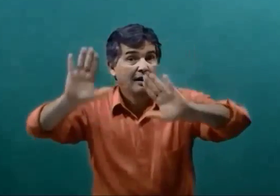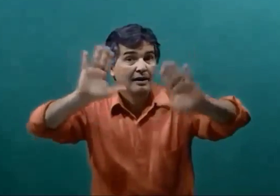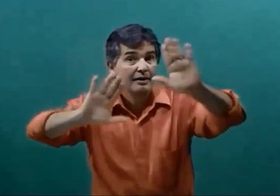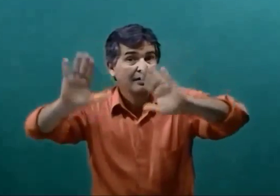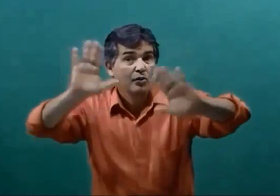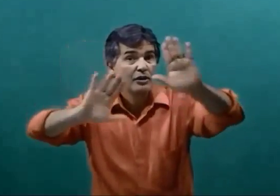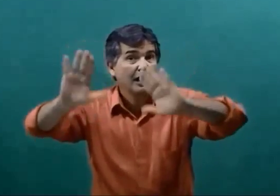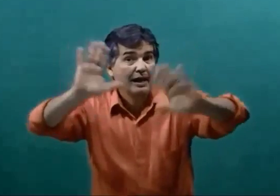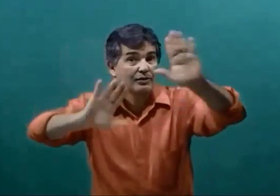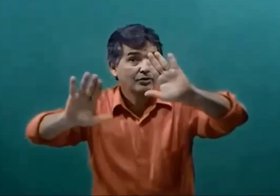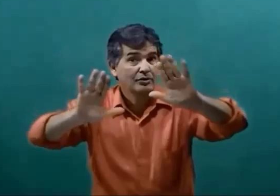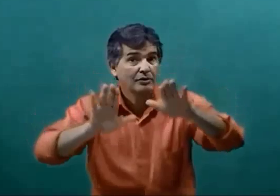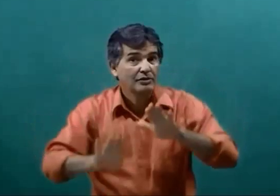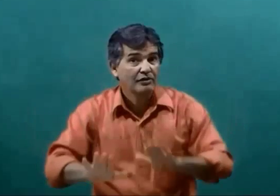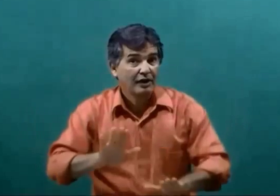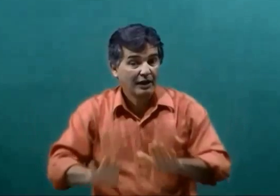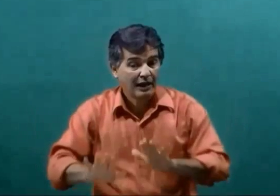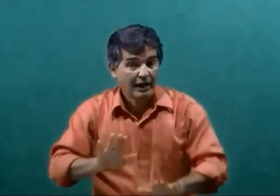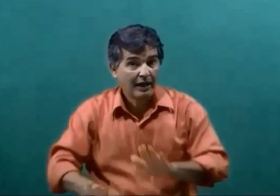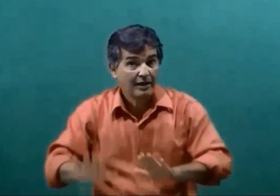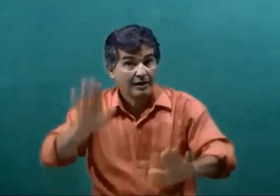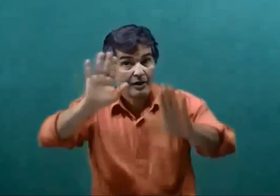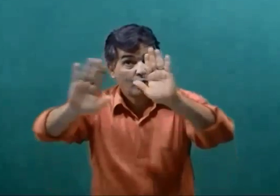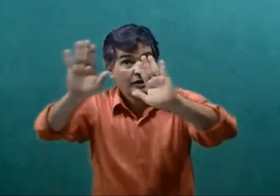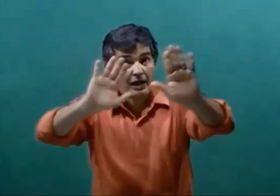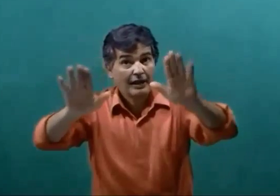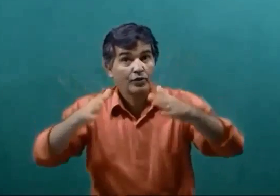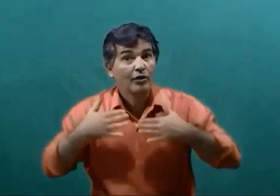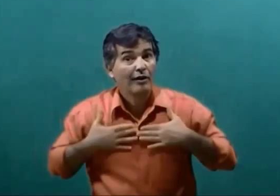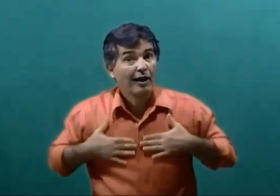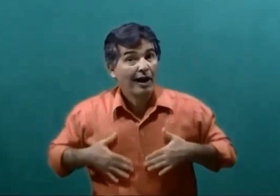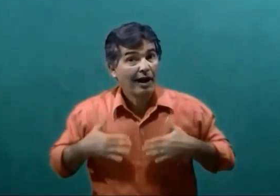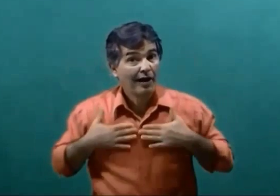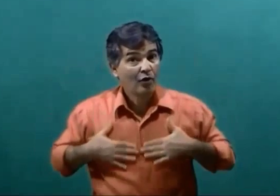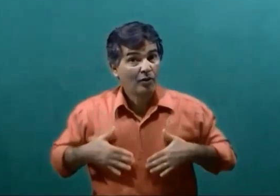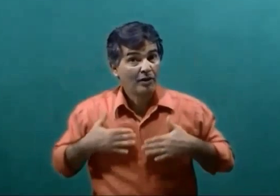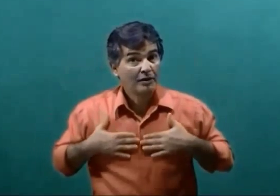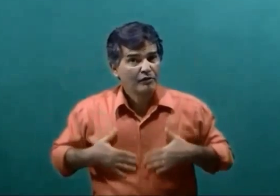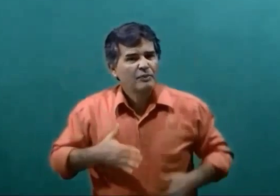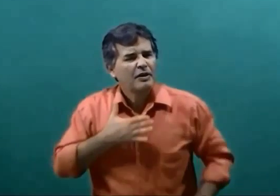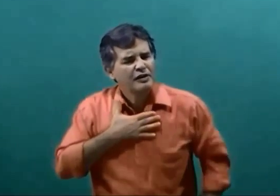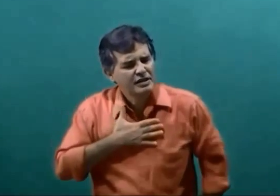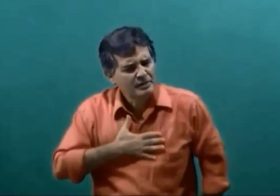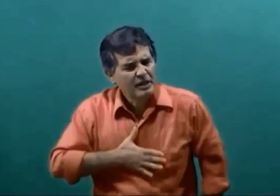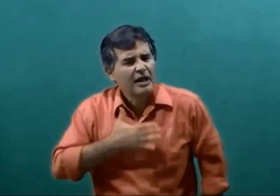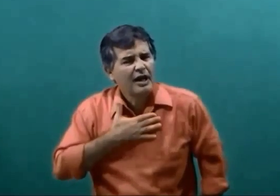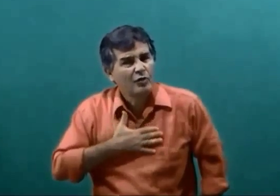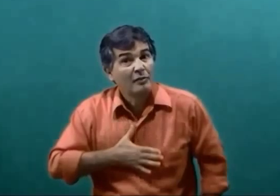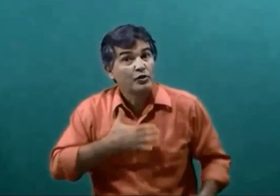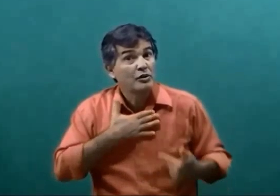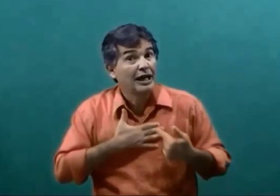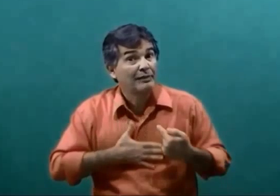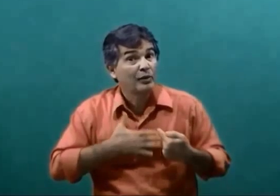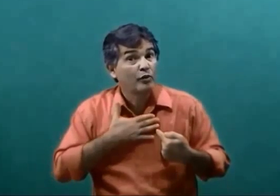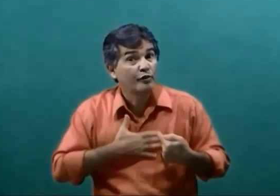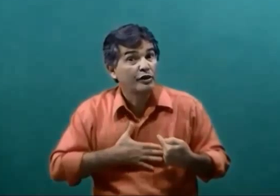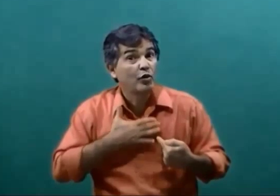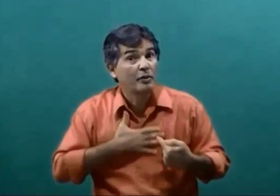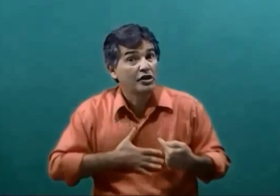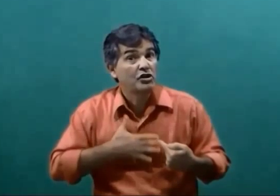é cuidado. Devagar, cuidado, calma. Você pode fazer também calma, mas cuidado para não confundir com o mês